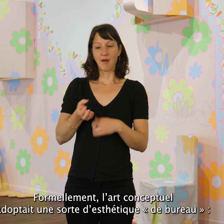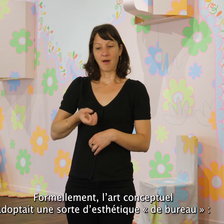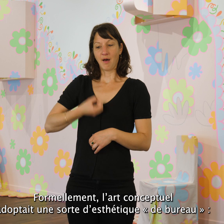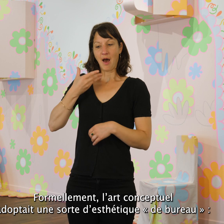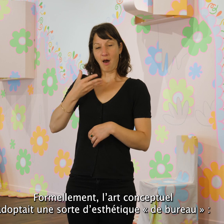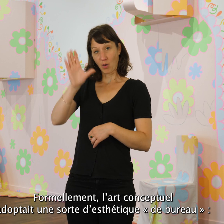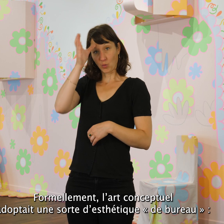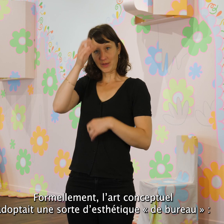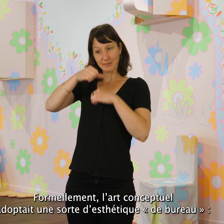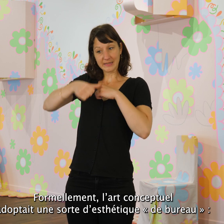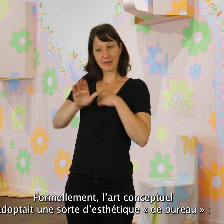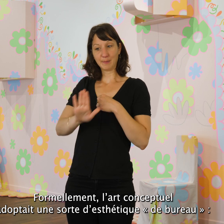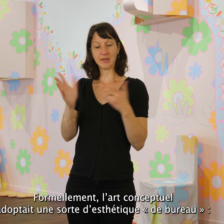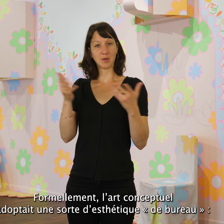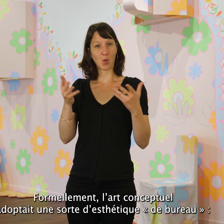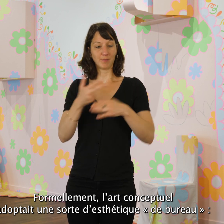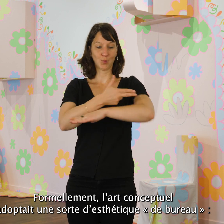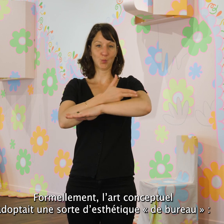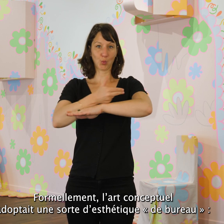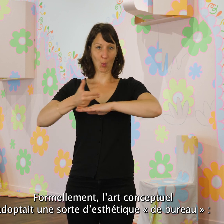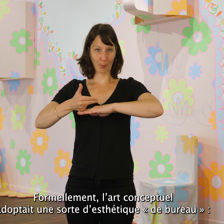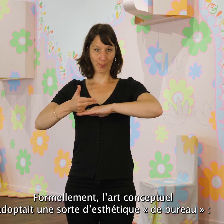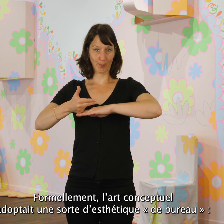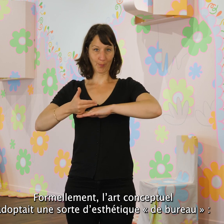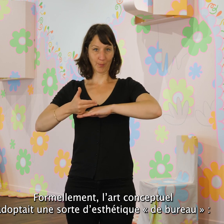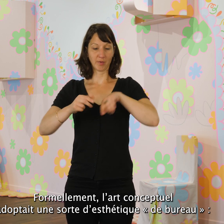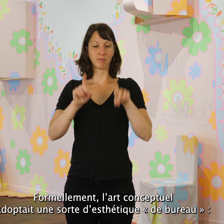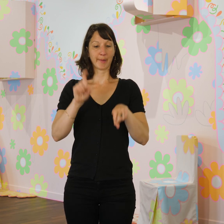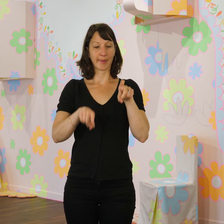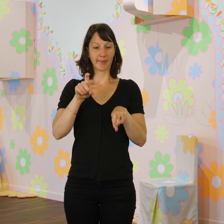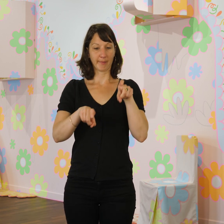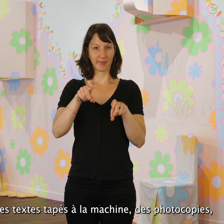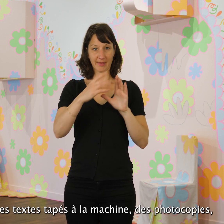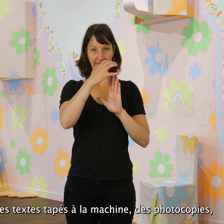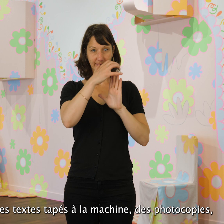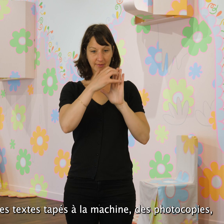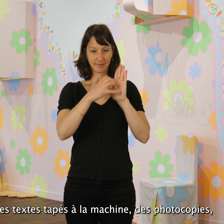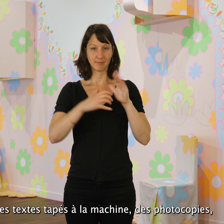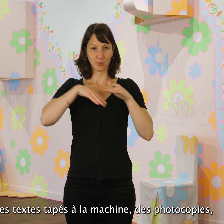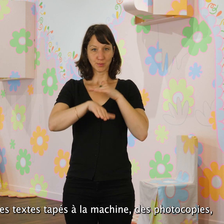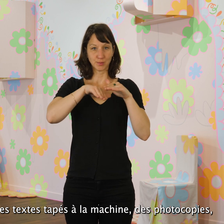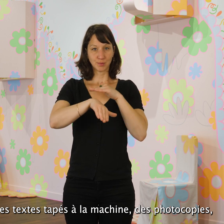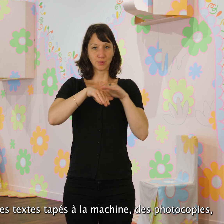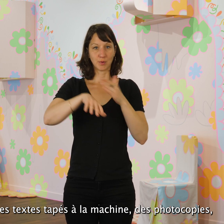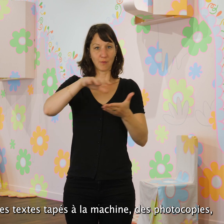Formellement, l'art conceptuel adoptait une sorte d'esthétique de bureau. Des textes tapés à la machine,